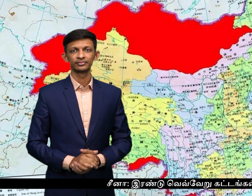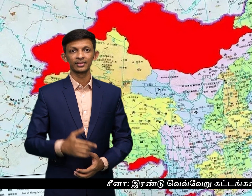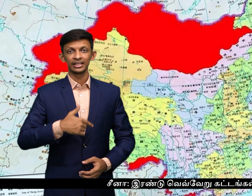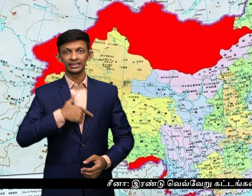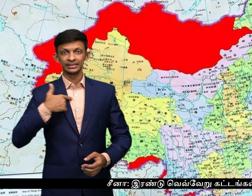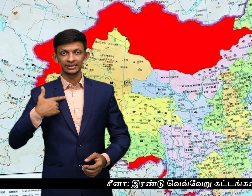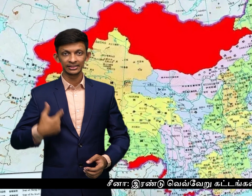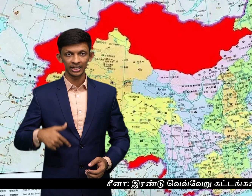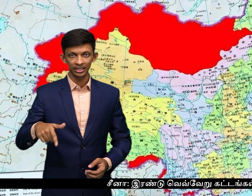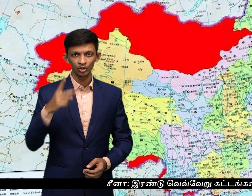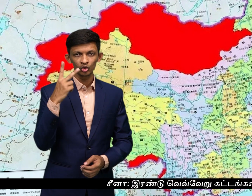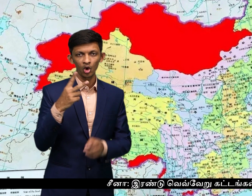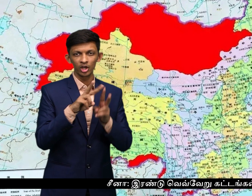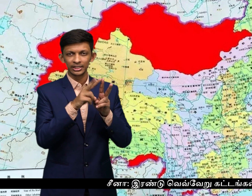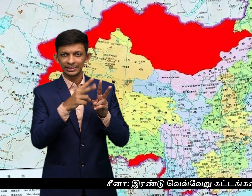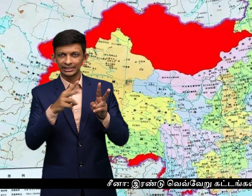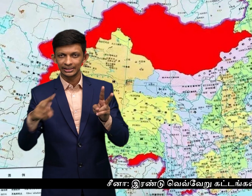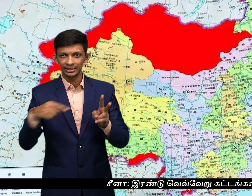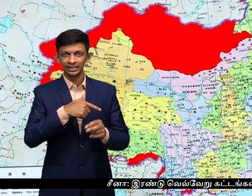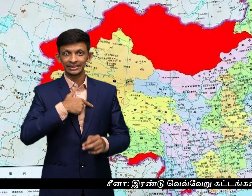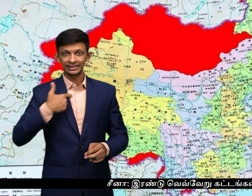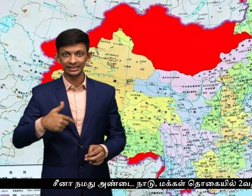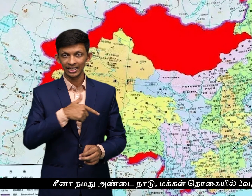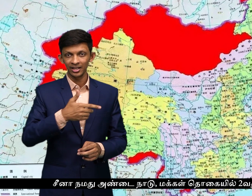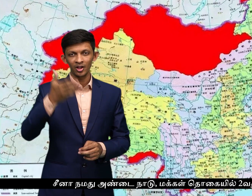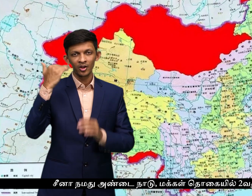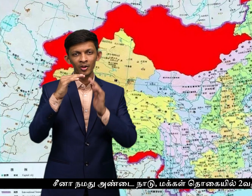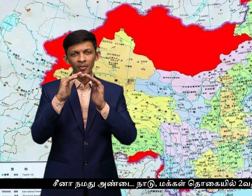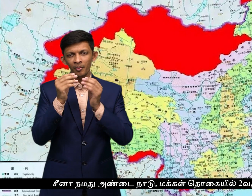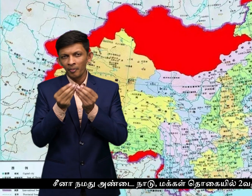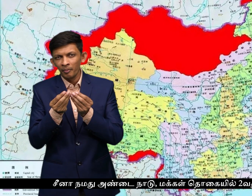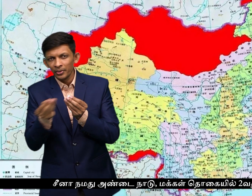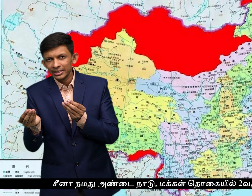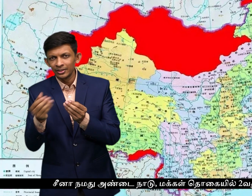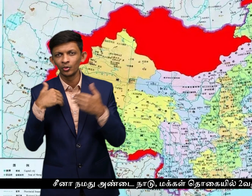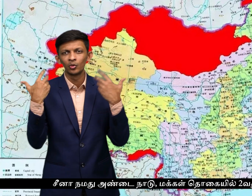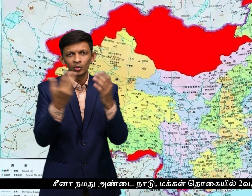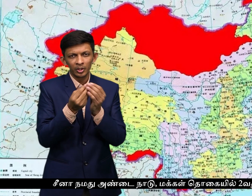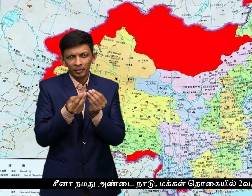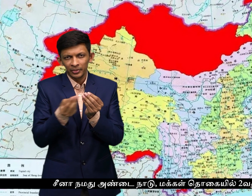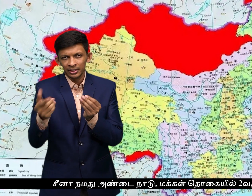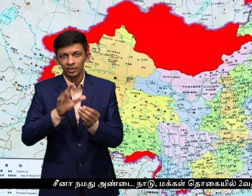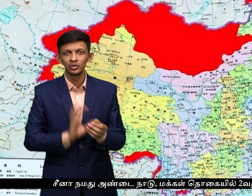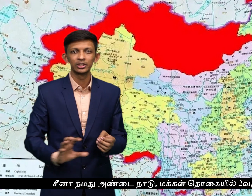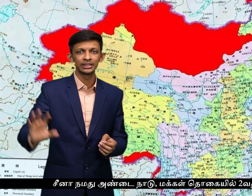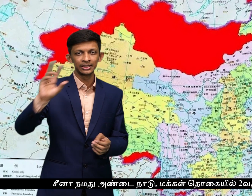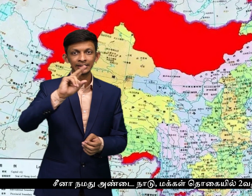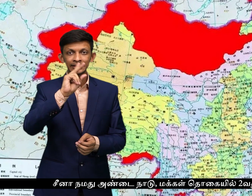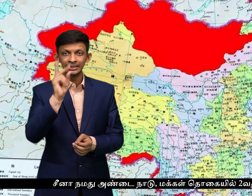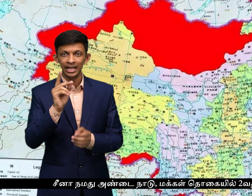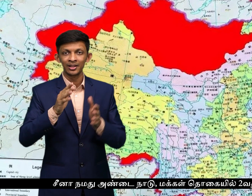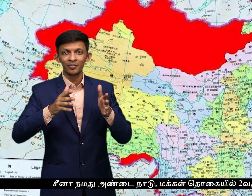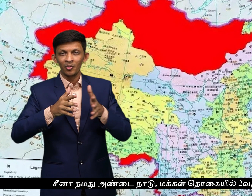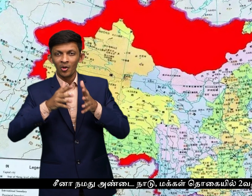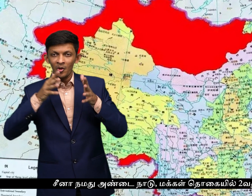சீனா 2 வெவ்வேறு கட்டங்கள். சீனா நமது அண்டை நாடு, மக்கள் தொகையில்